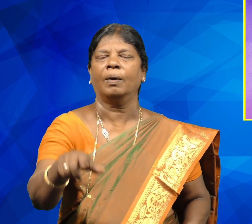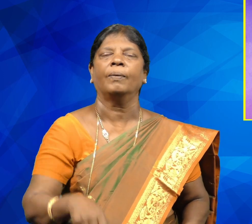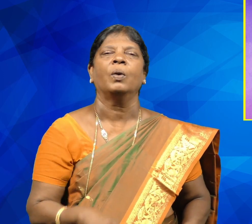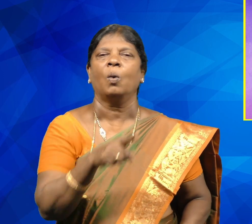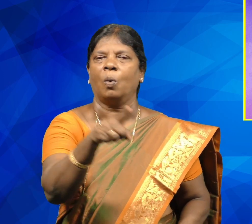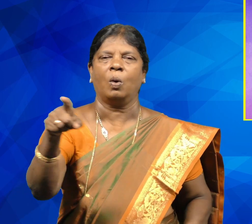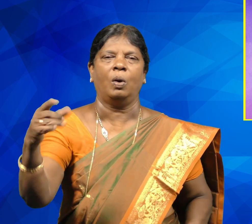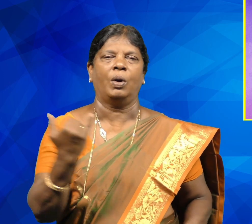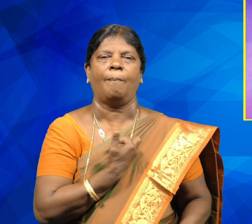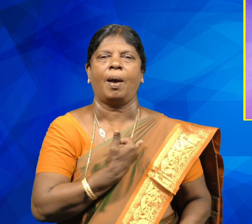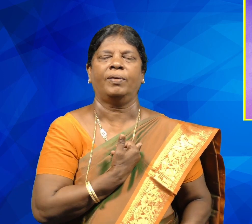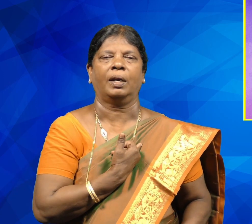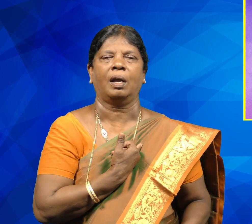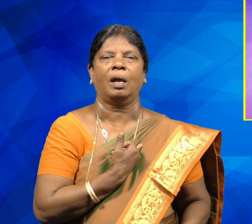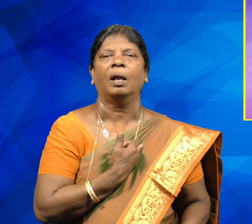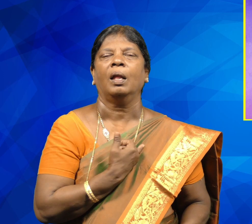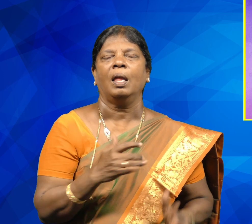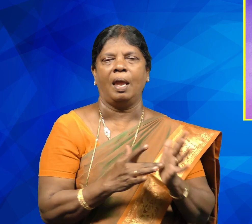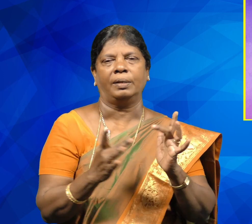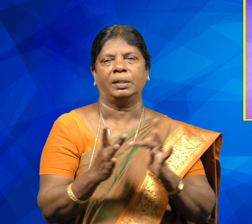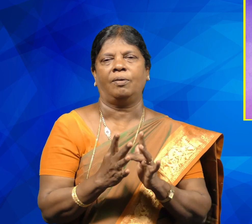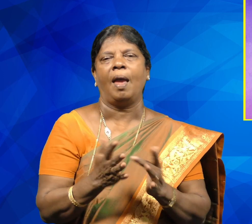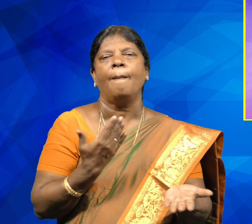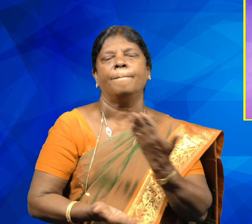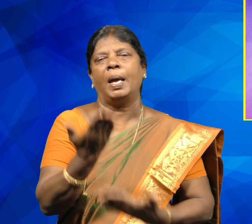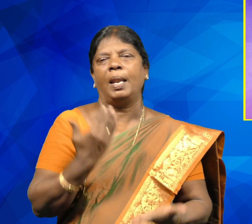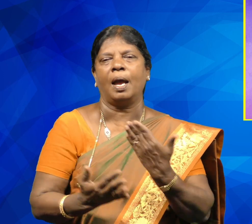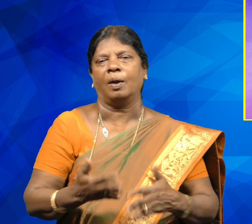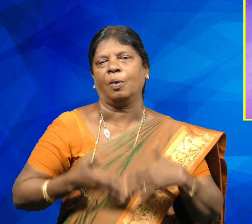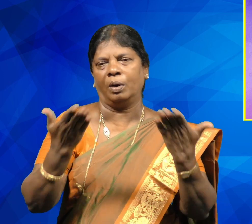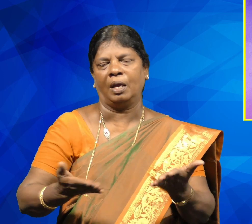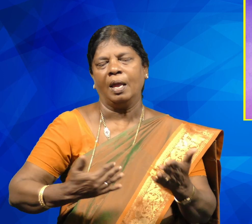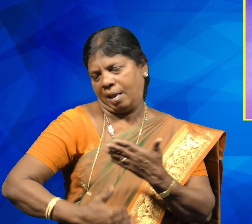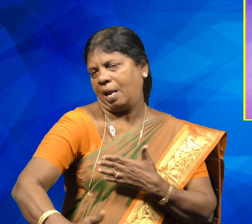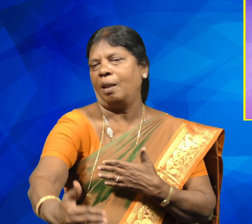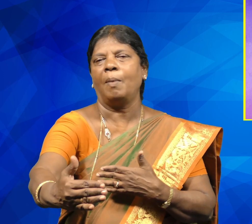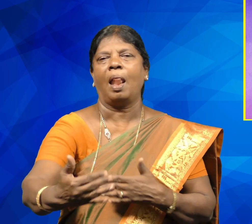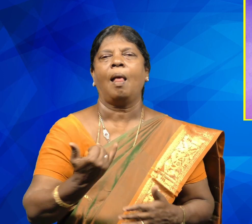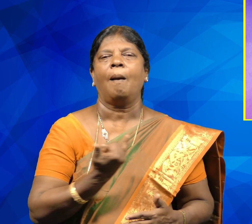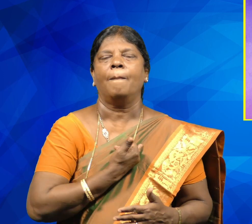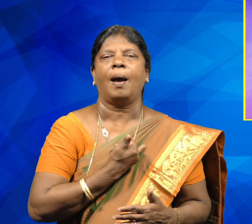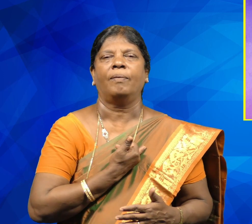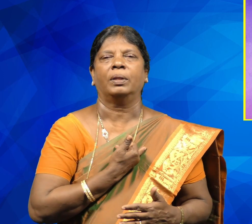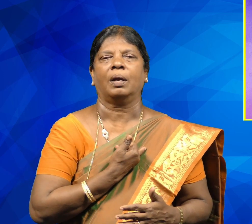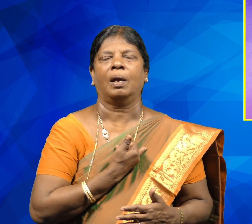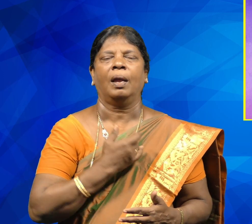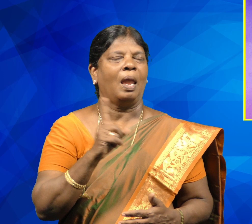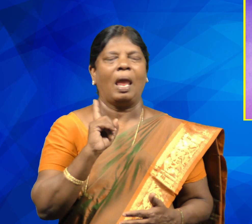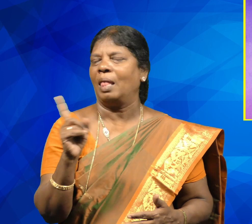சொல்லுங்கள், உங்களுடைய பாவத்திற்காக என்னை நான் பலியாக கொடுத்தேன், இனிமேல் உங்கள்